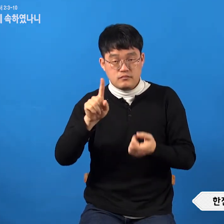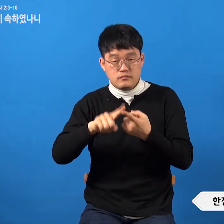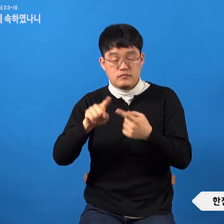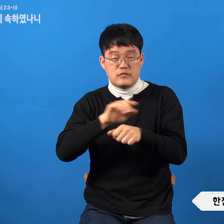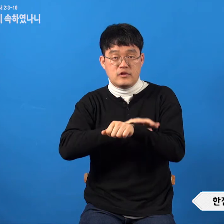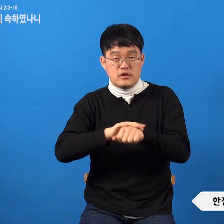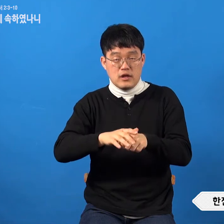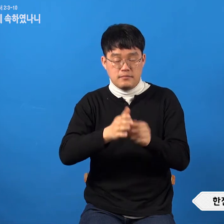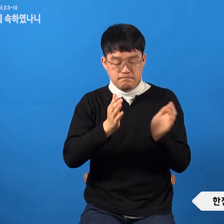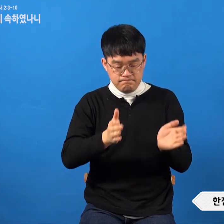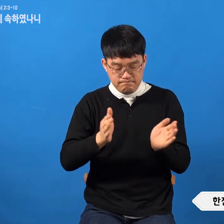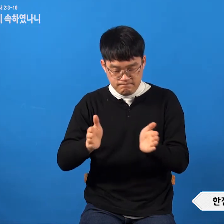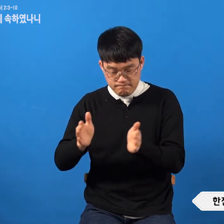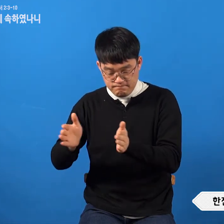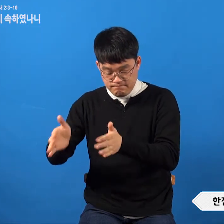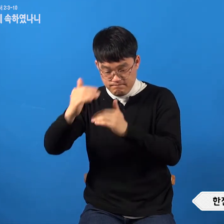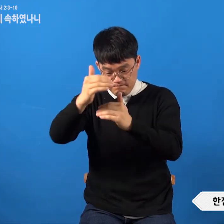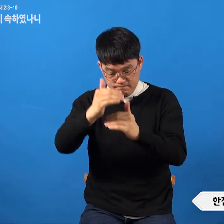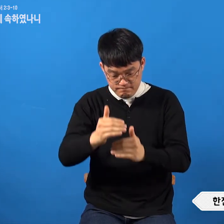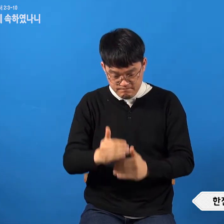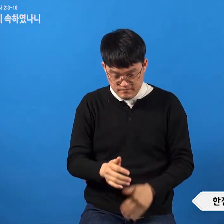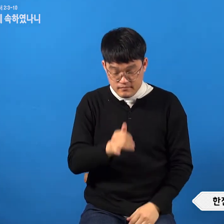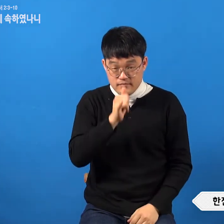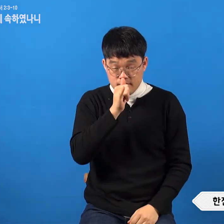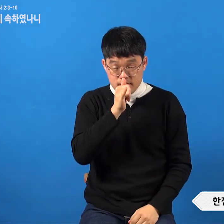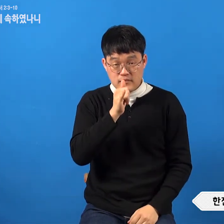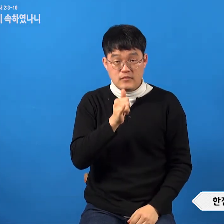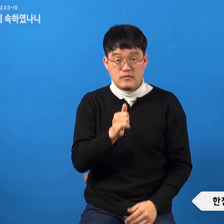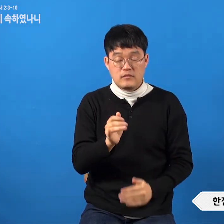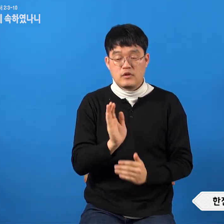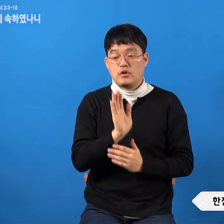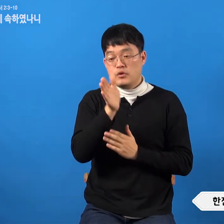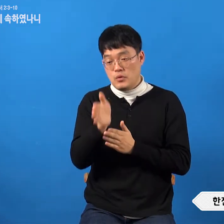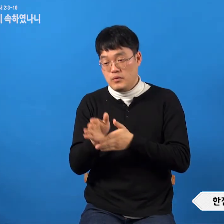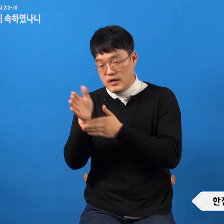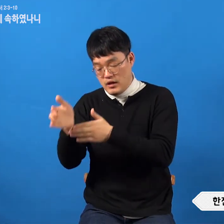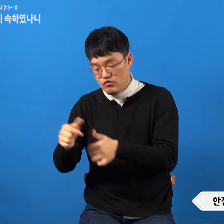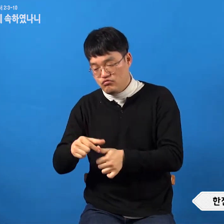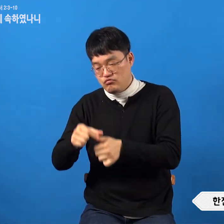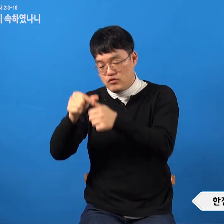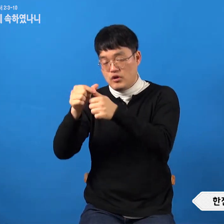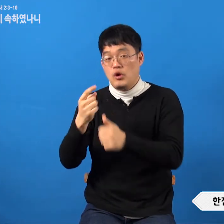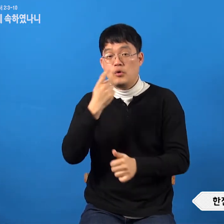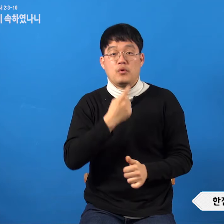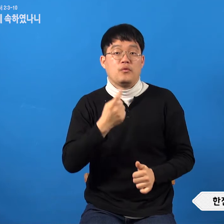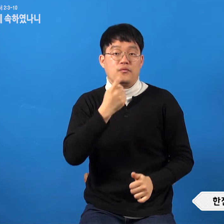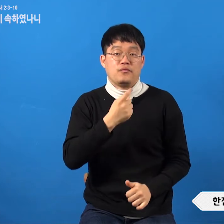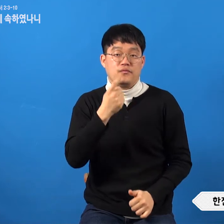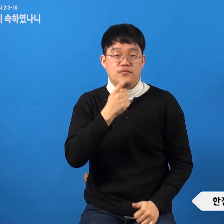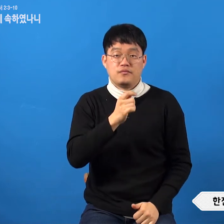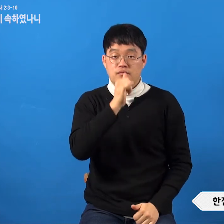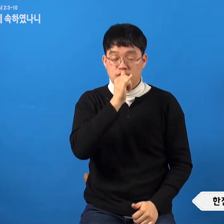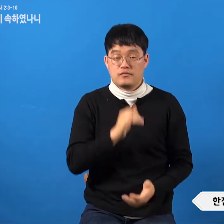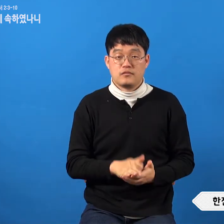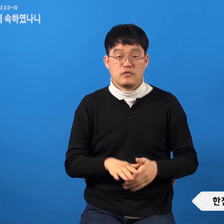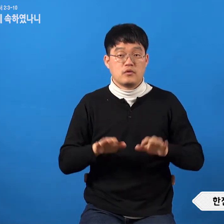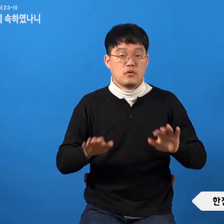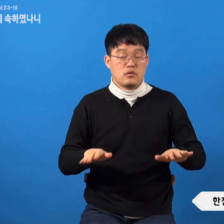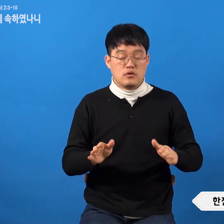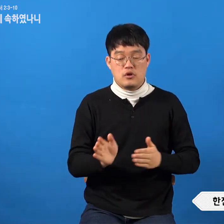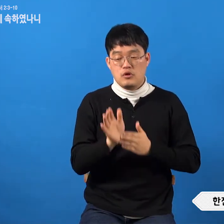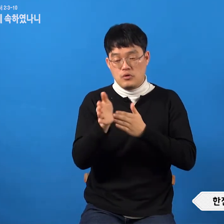잘 밝혀주고 있습니다. 요나의 구원론인 셈이죠. 자, 요나의 구원론